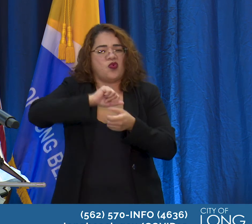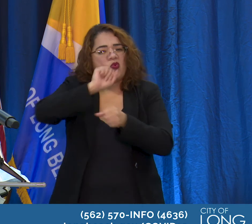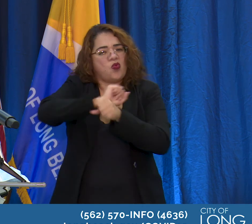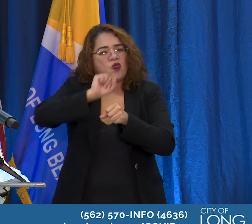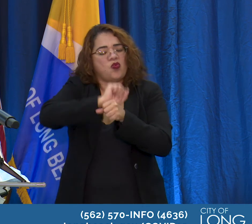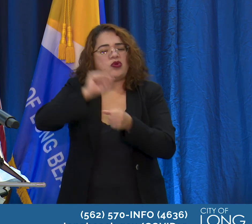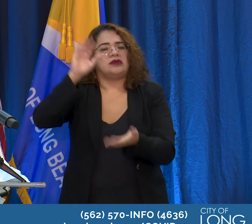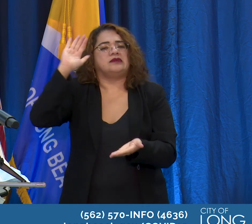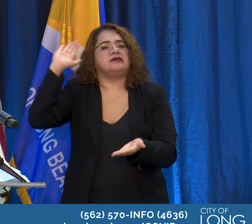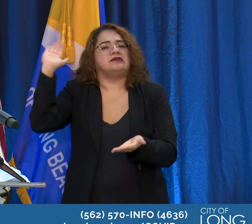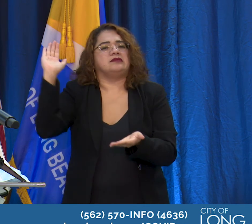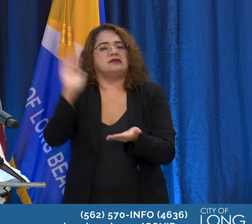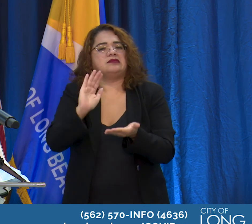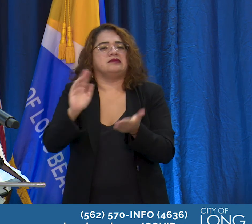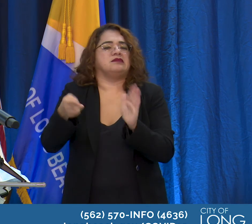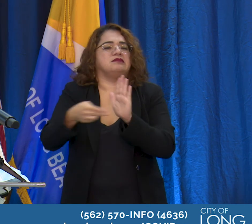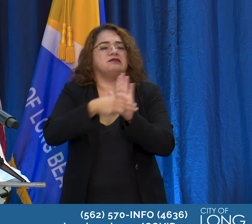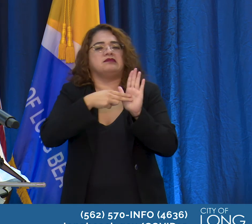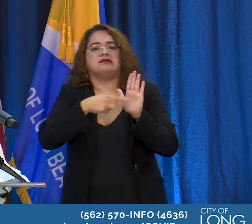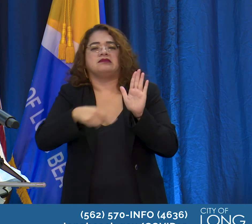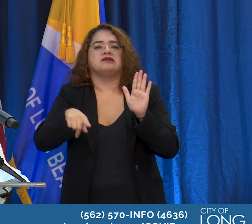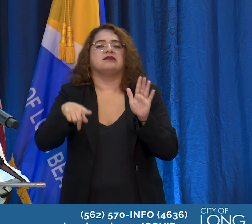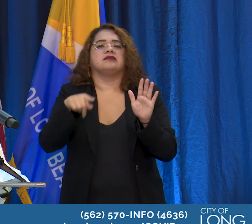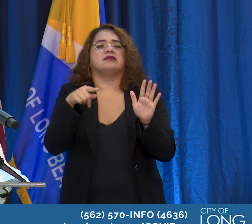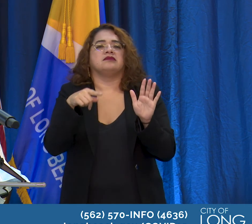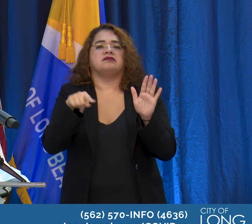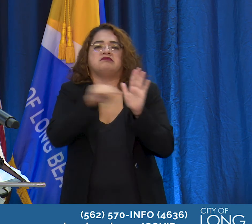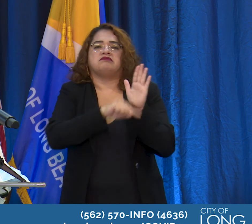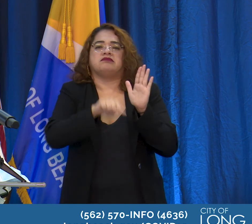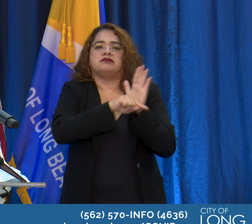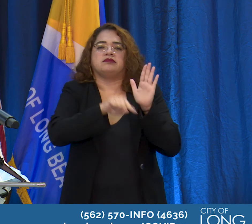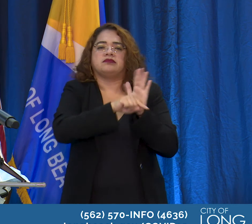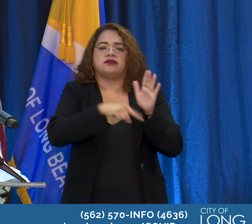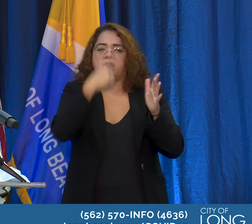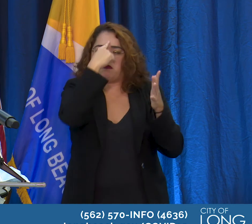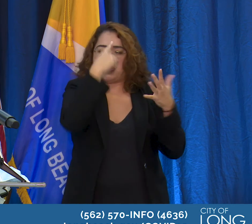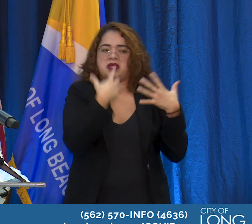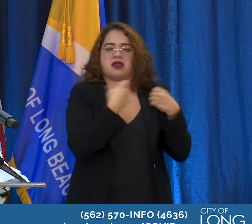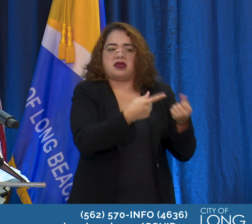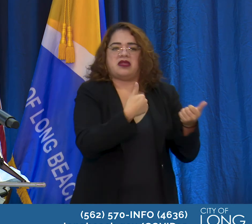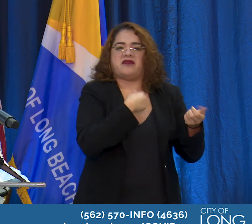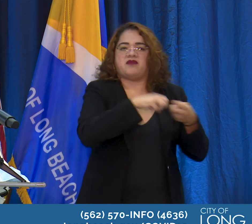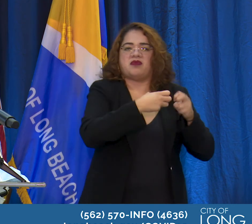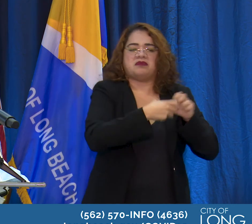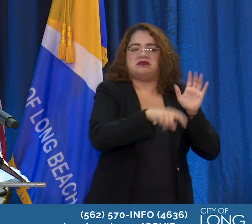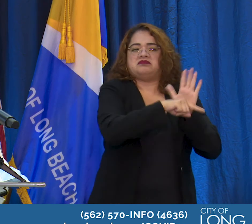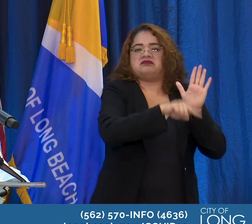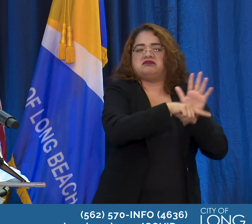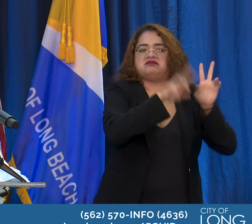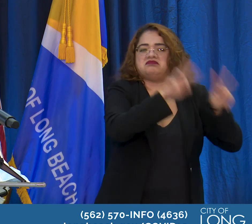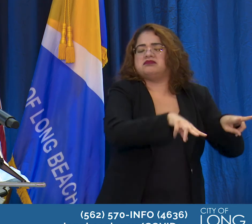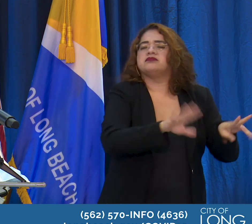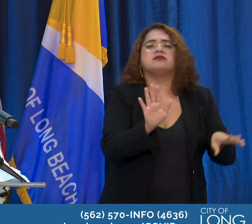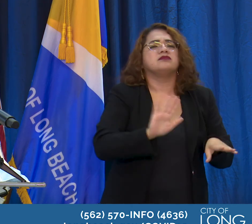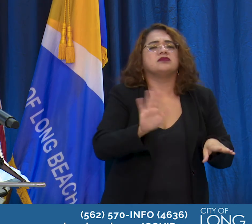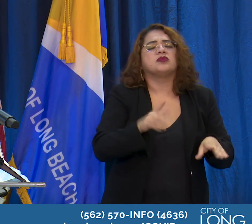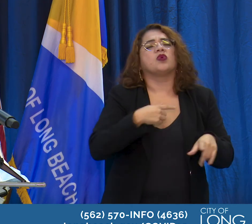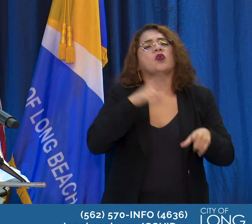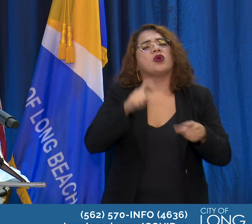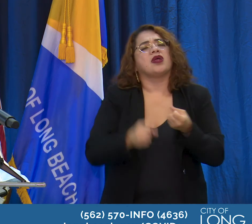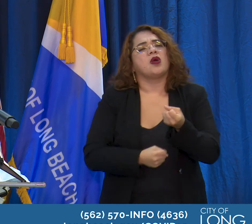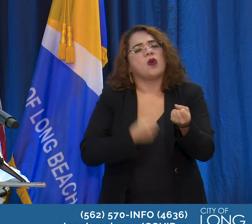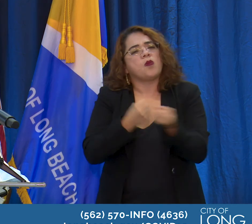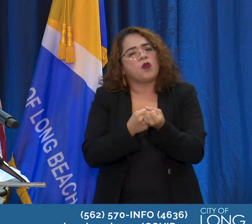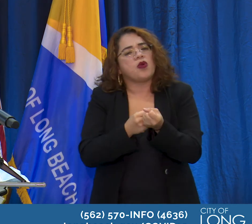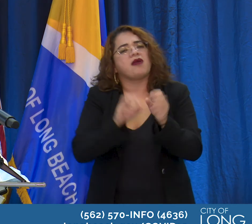ideación suicida es en muchas ocasiones fundamental para la recuperación de una persona. El apoyo de la familia,